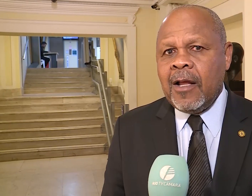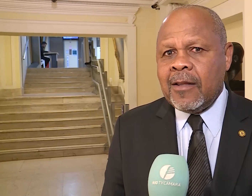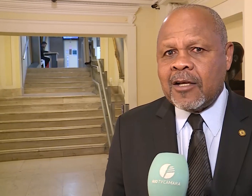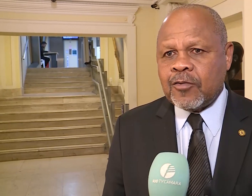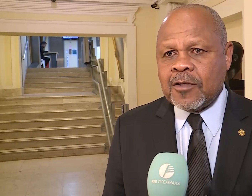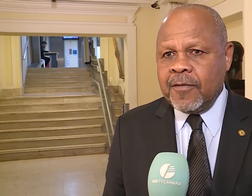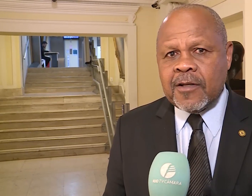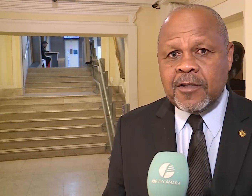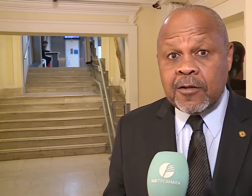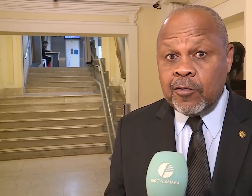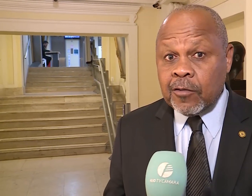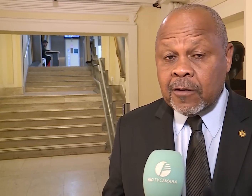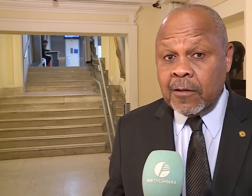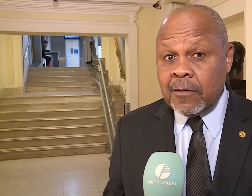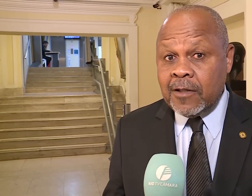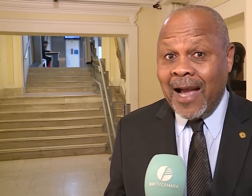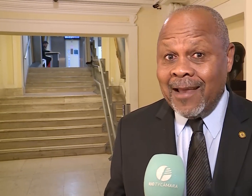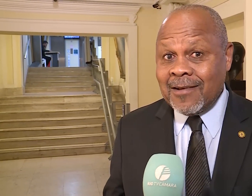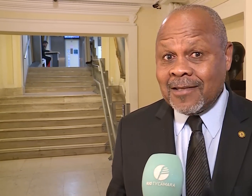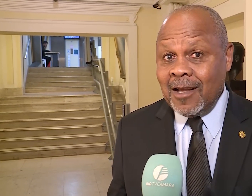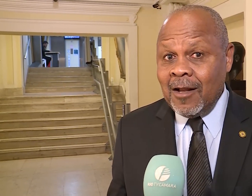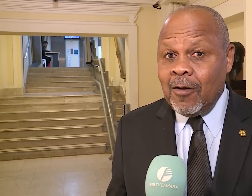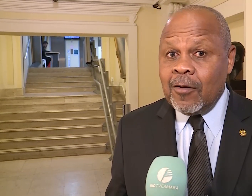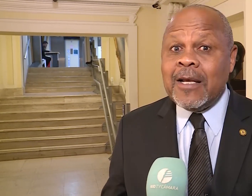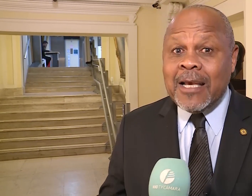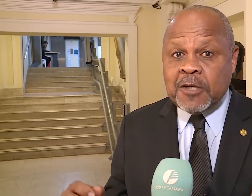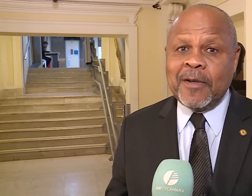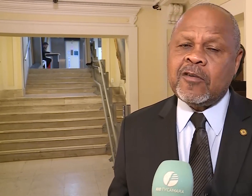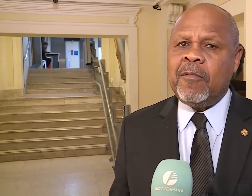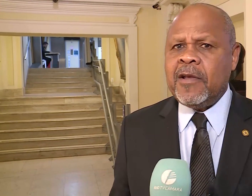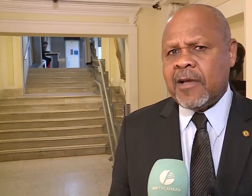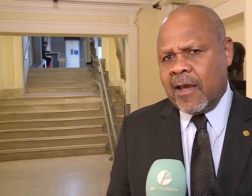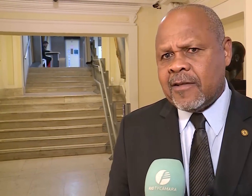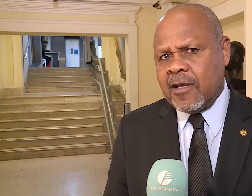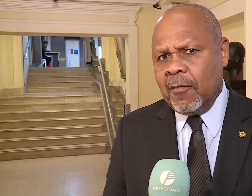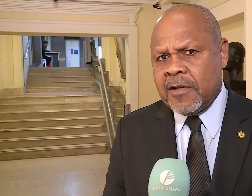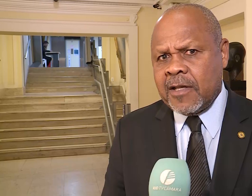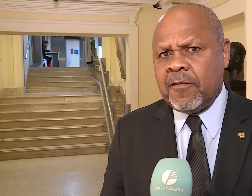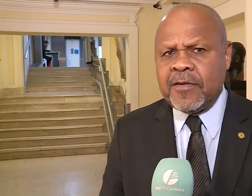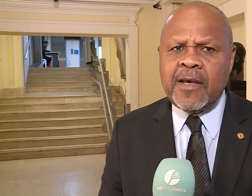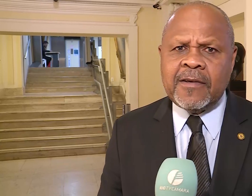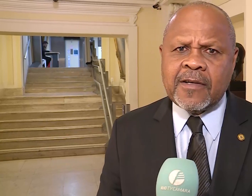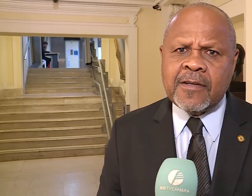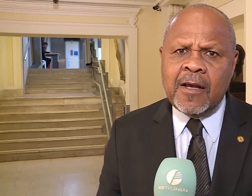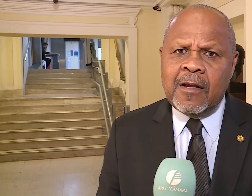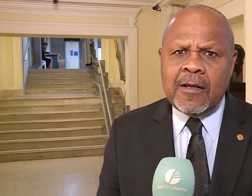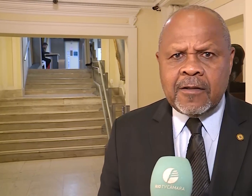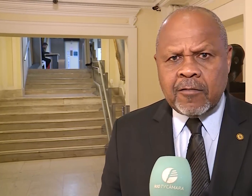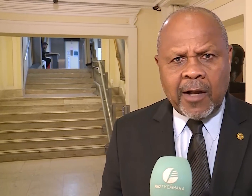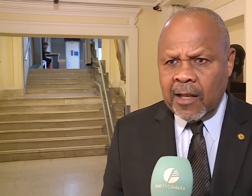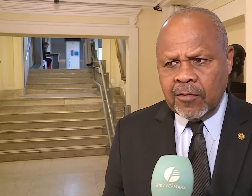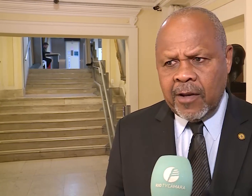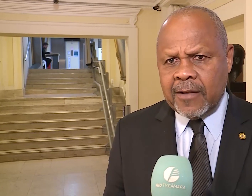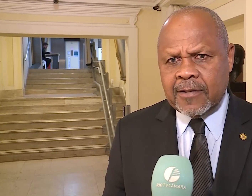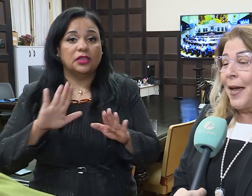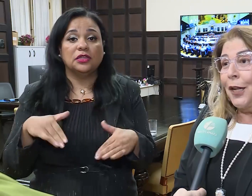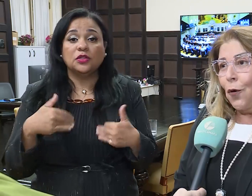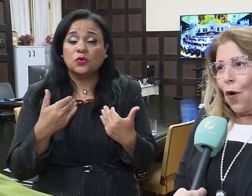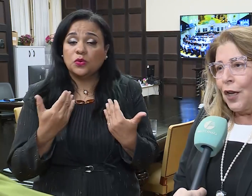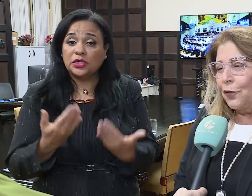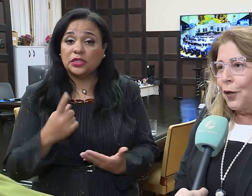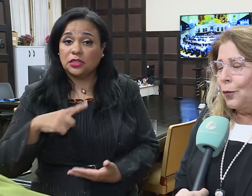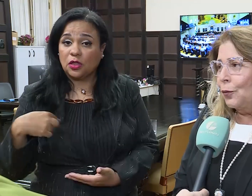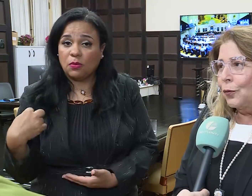apoio nas suas vidas diárias, né? Especialmente aqueles que realmente têm deficiências de qualquer natureza.